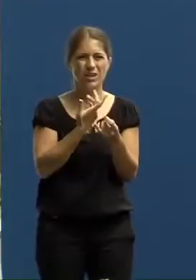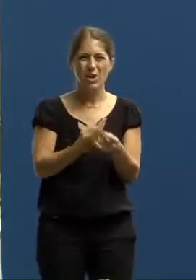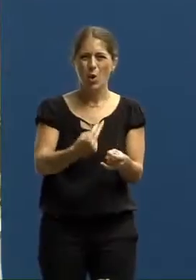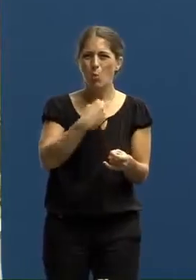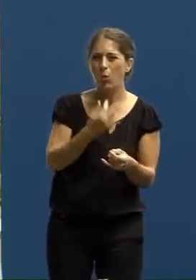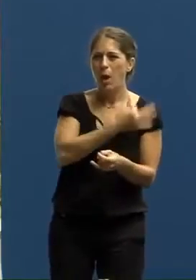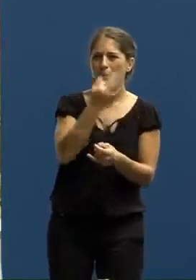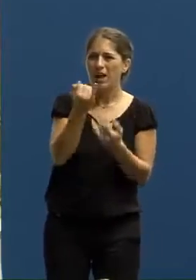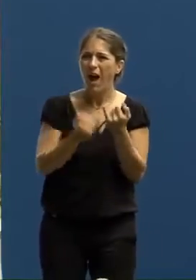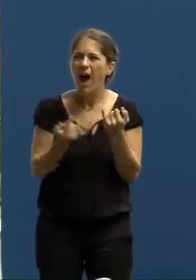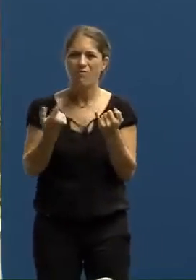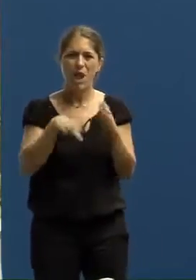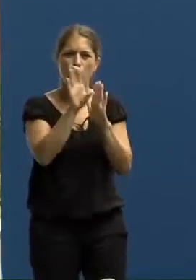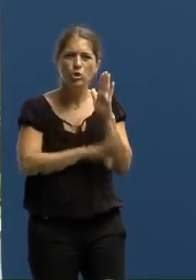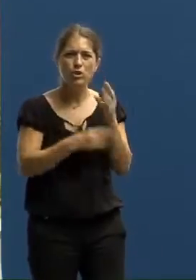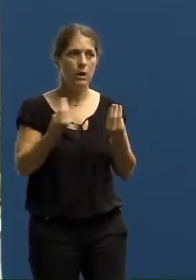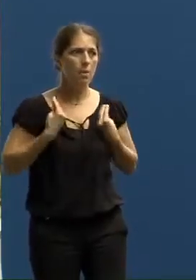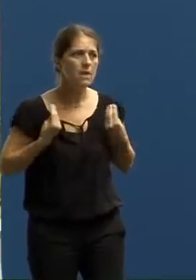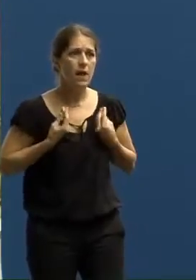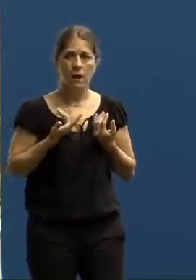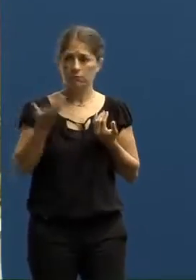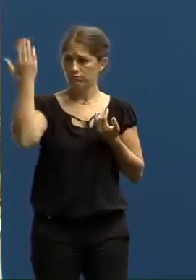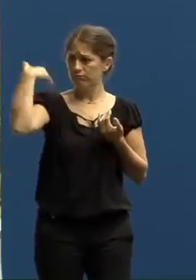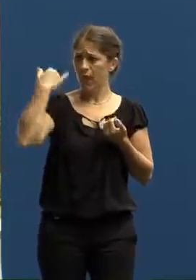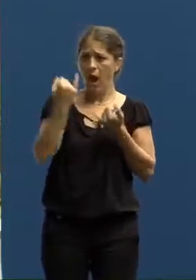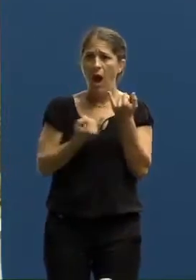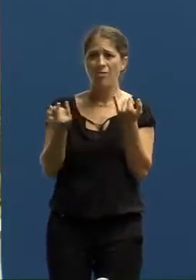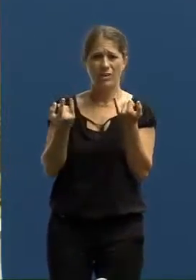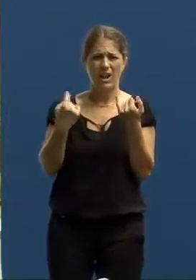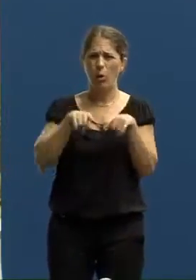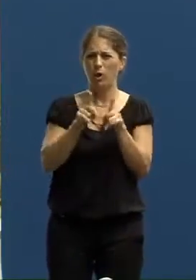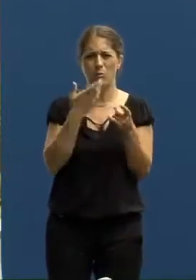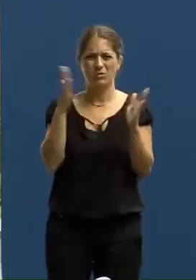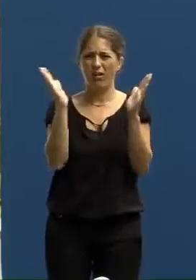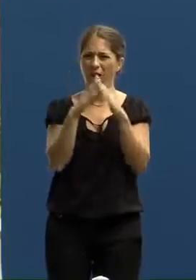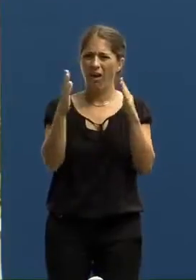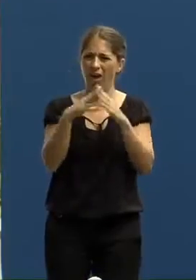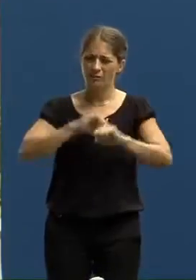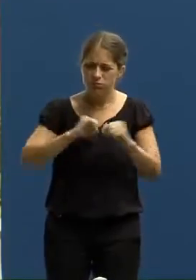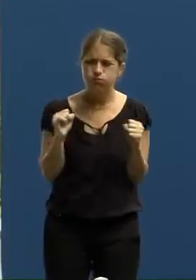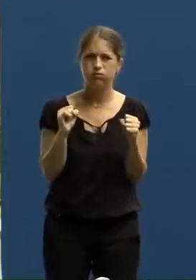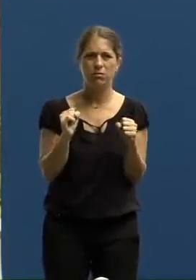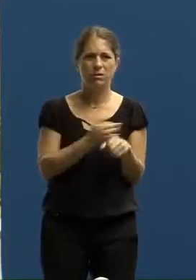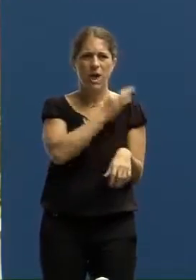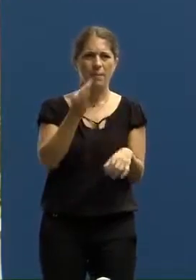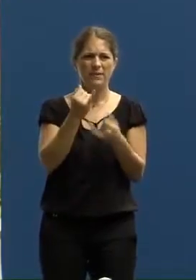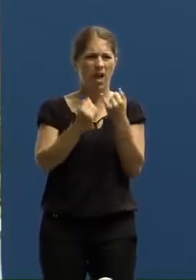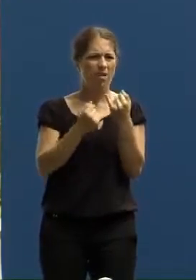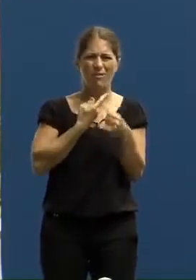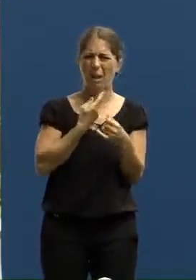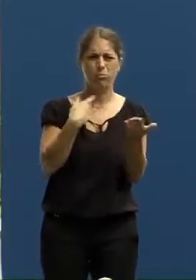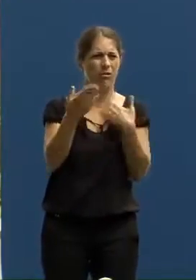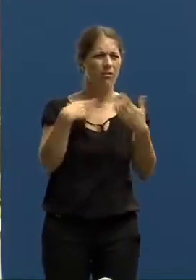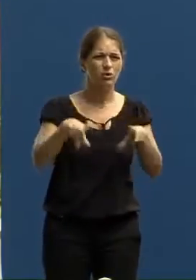precarización nas condicións de vida que levou a moita xente a retraerse, a encerrarse na casa, a rexeitar as súas propias relacións